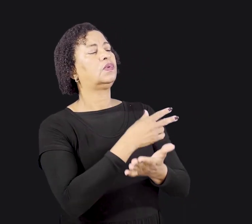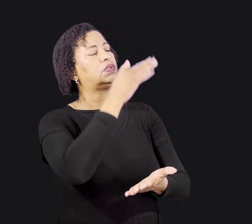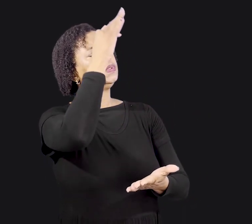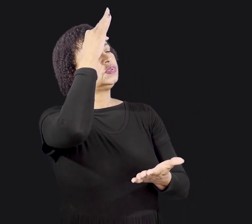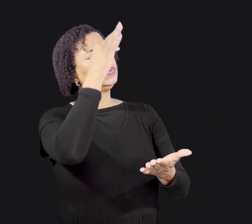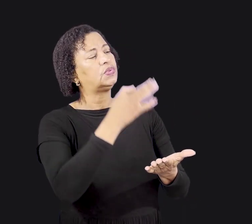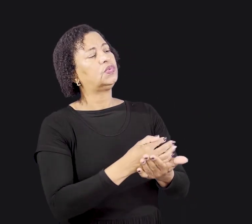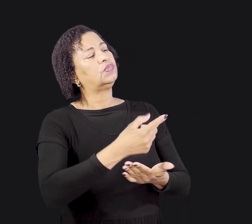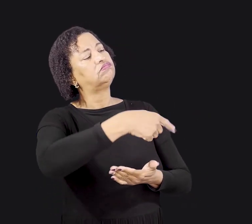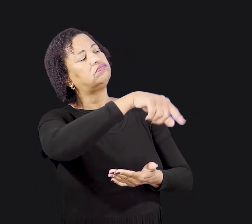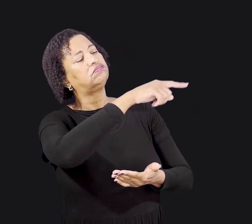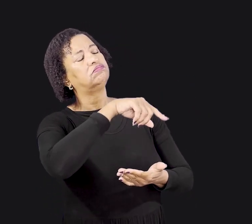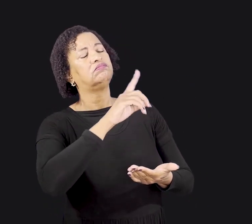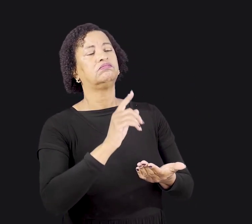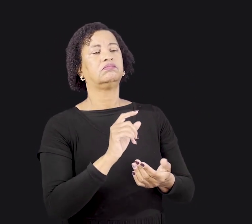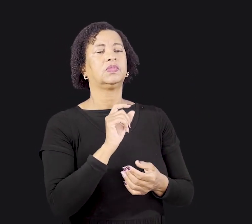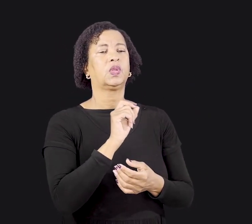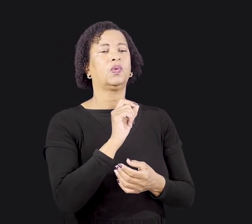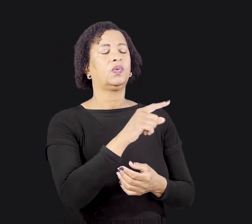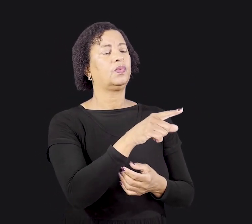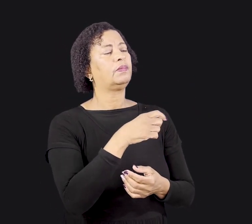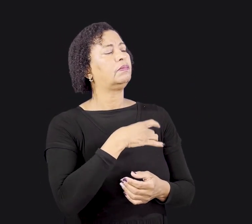de vocês? Por que estão com tanto medo, hein?